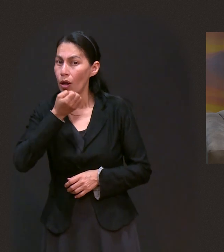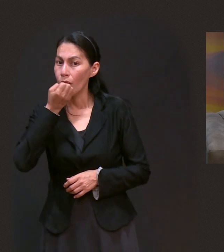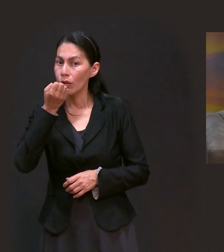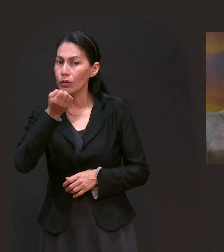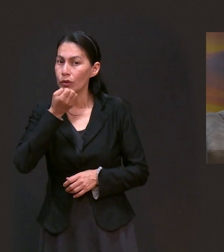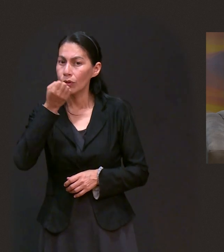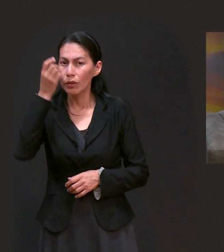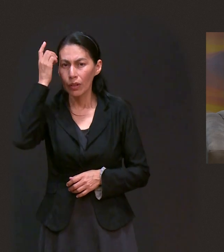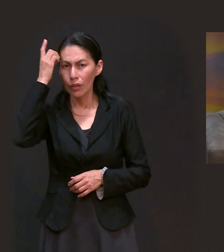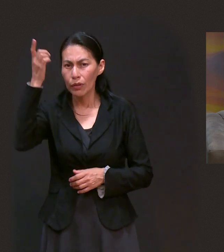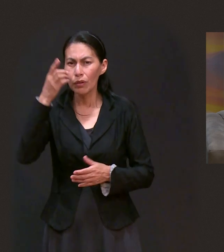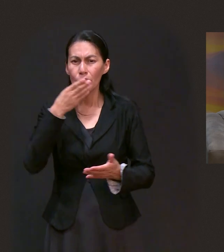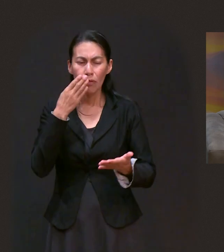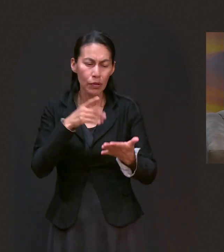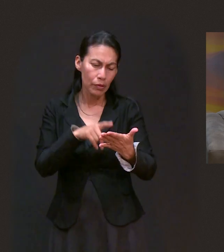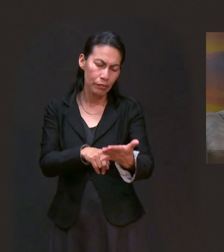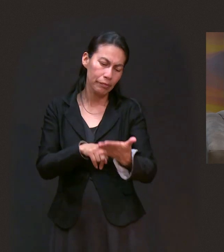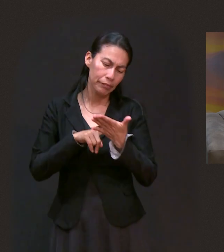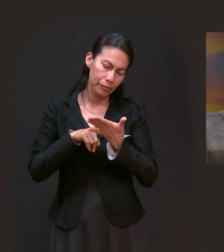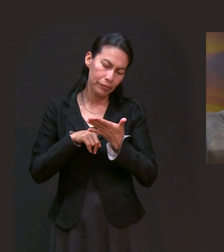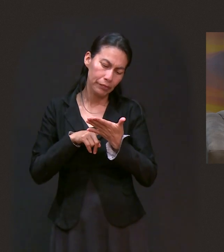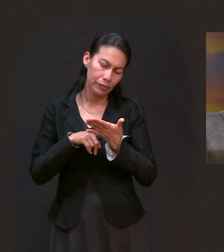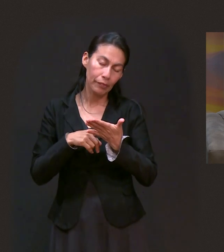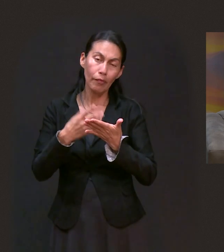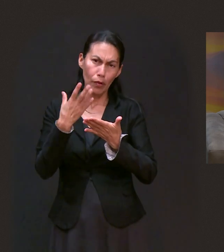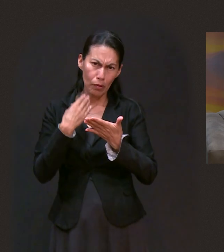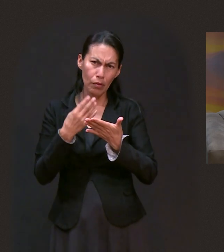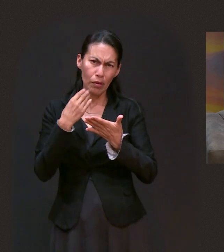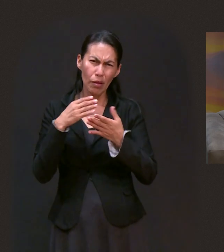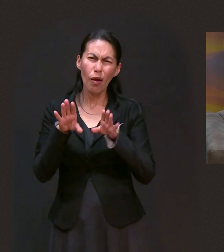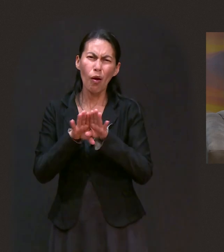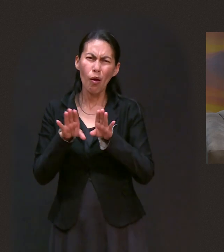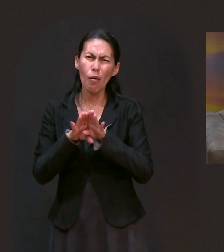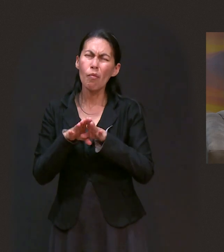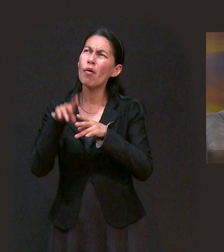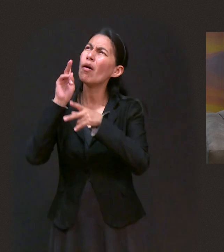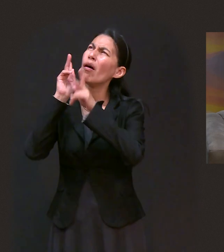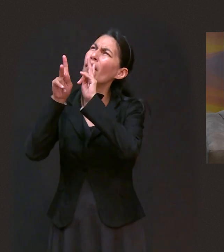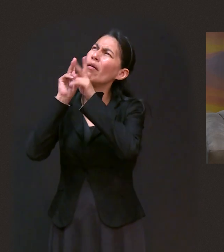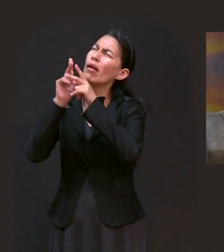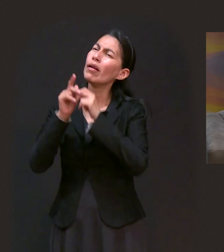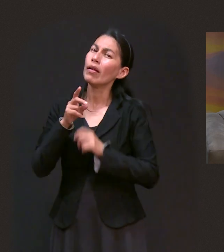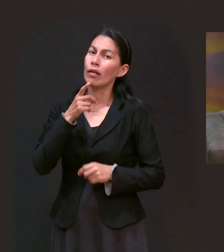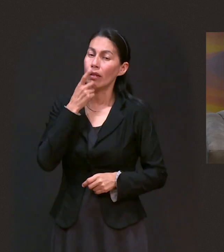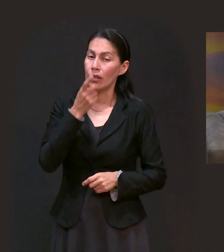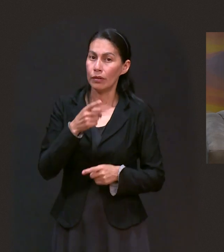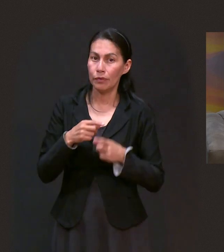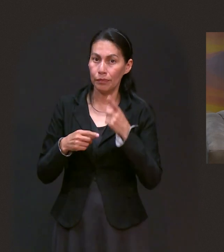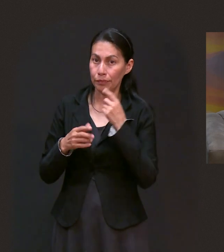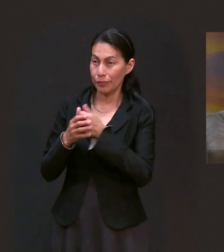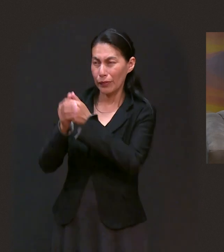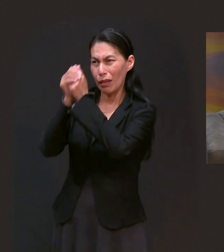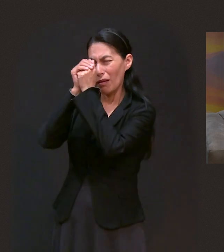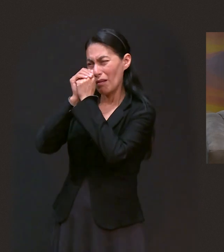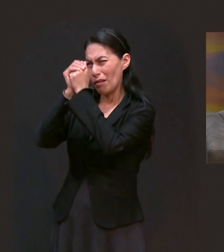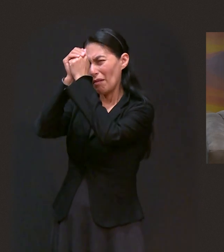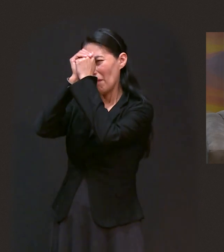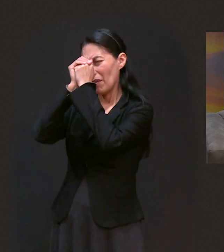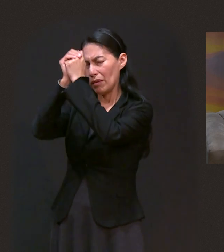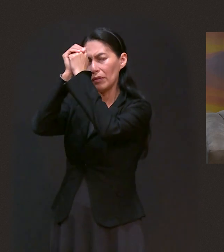oración que realmente dios dejó en su palabra cómo hacerlo verdad cómo hablar con él es